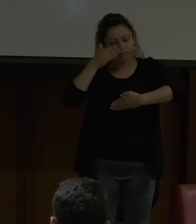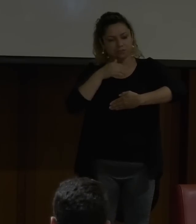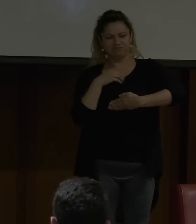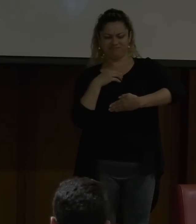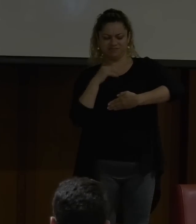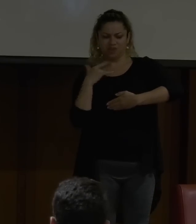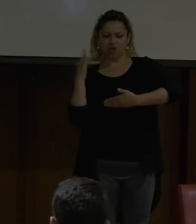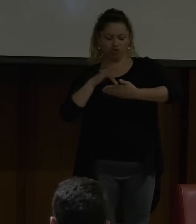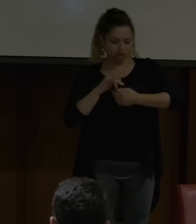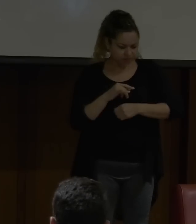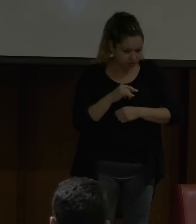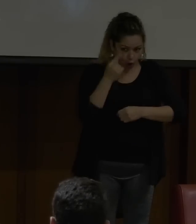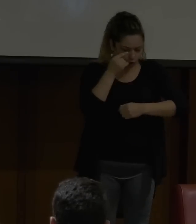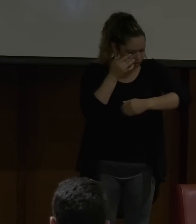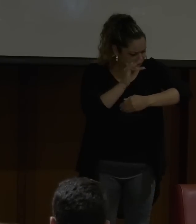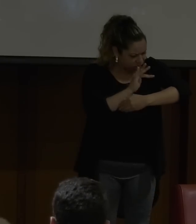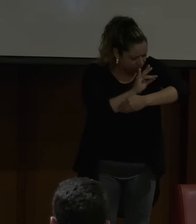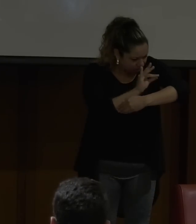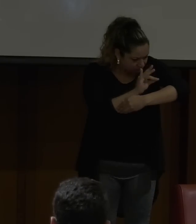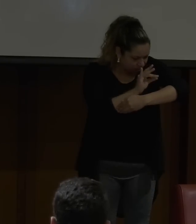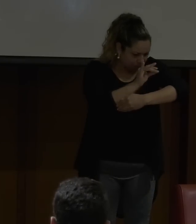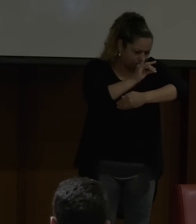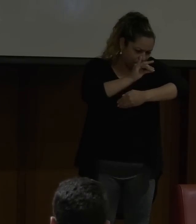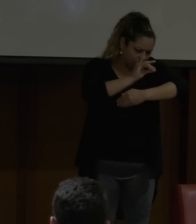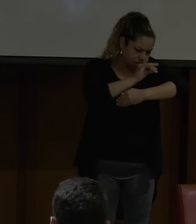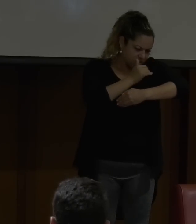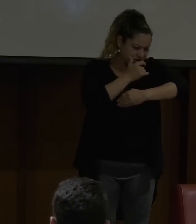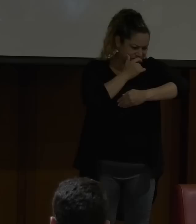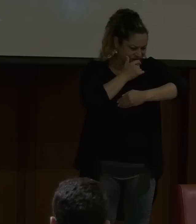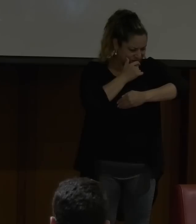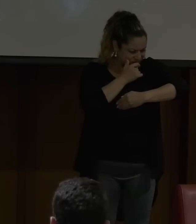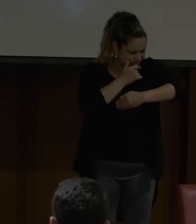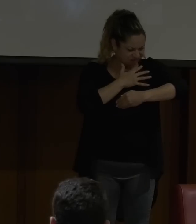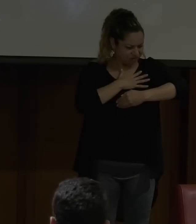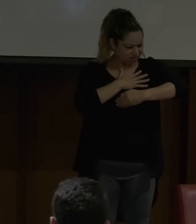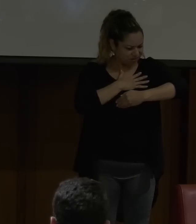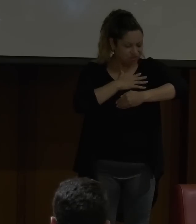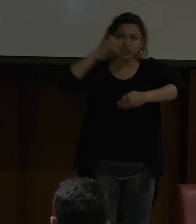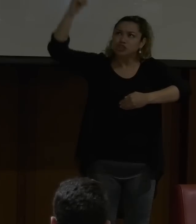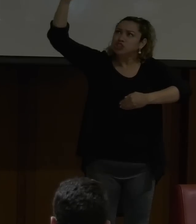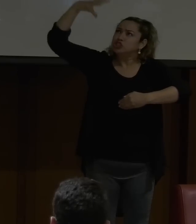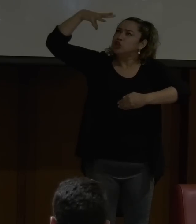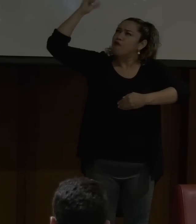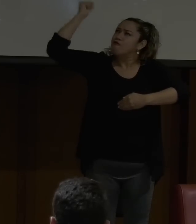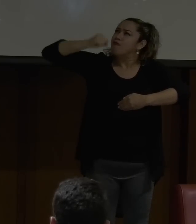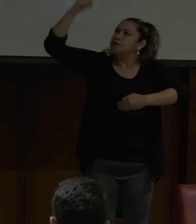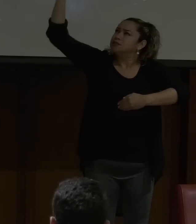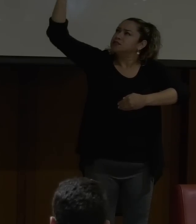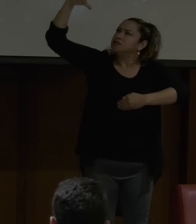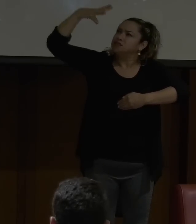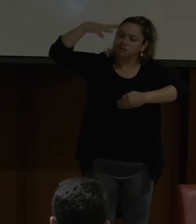le descubre la nata que le cubre. El sol está en su sitio, ardiente, picante. Con la ternura de quien se niega a